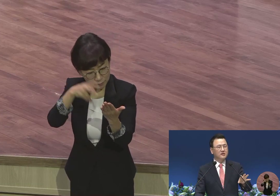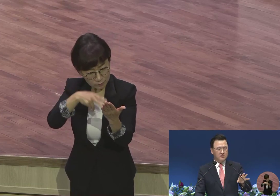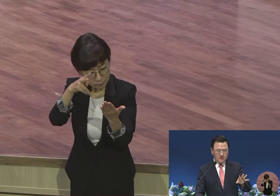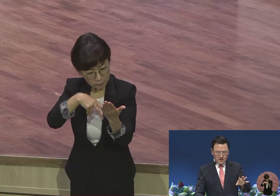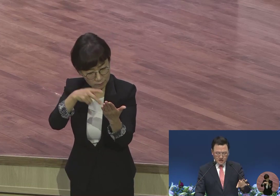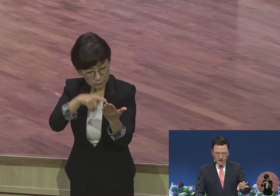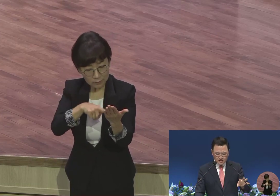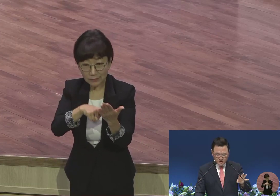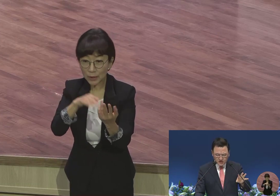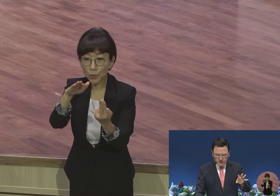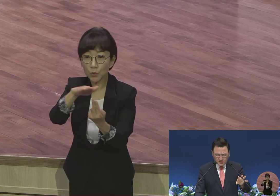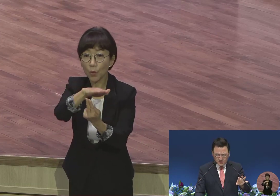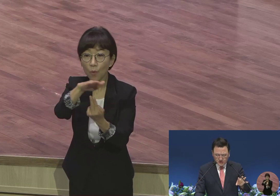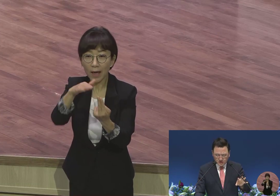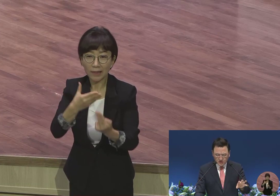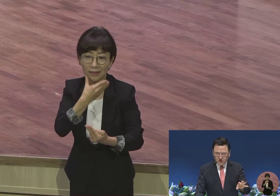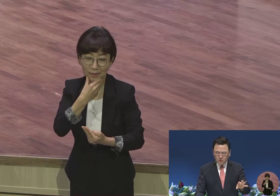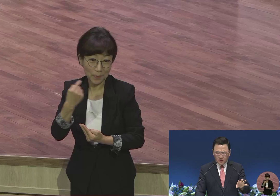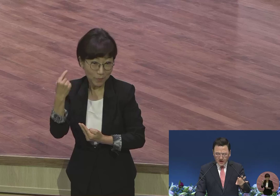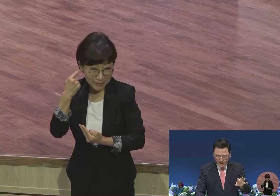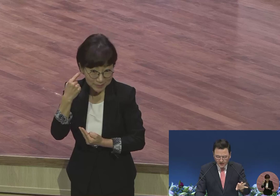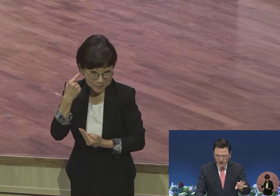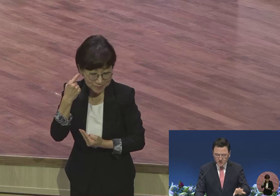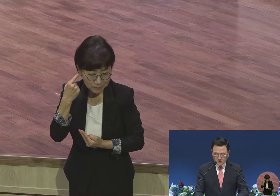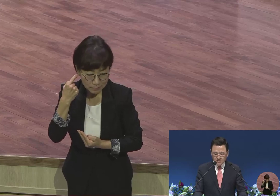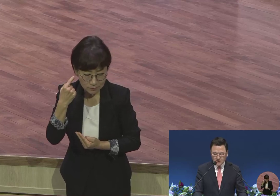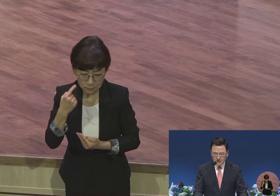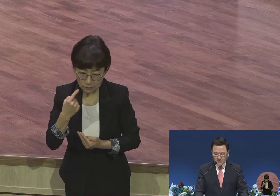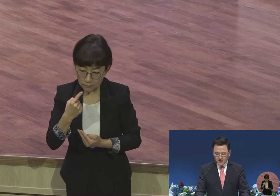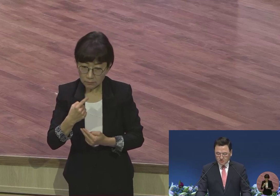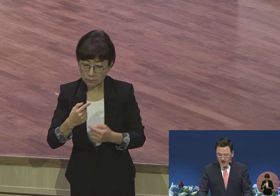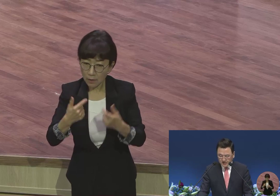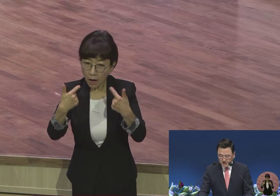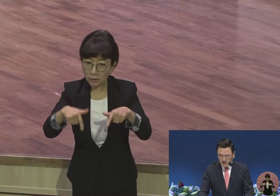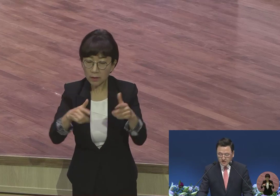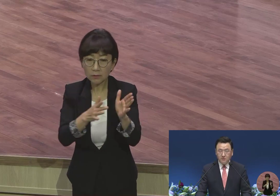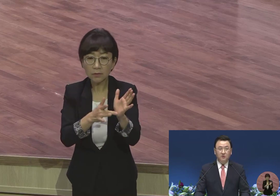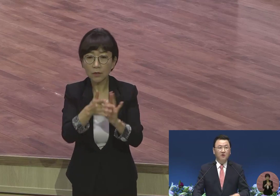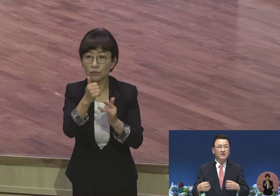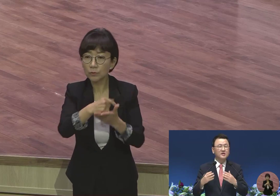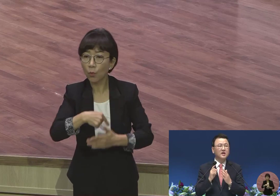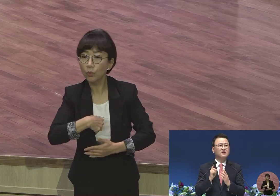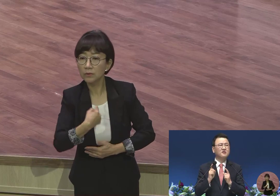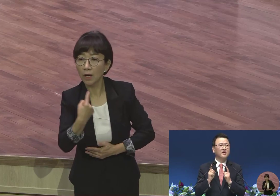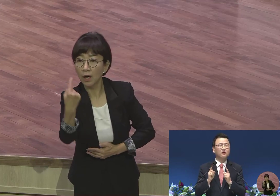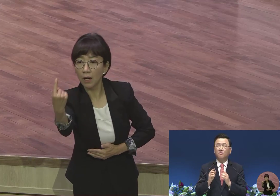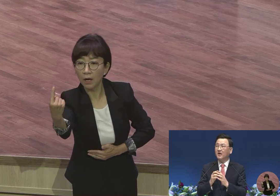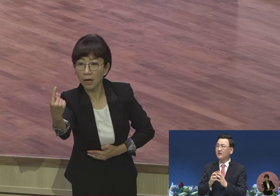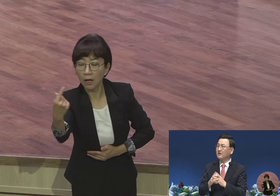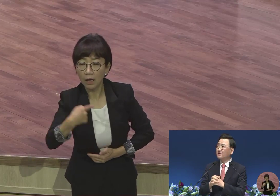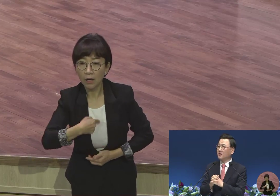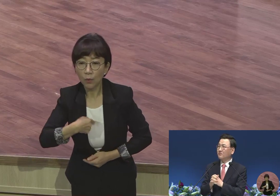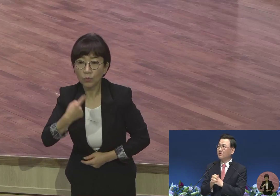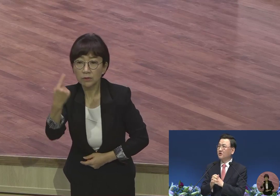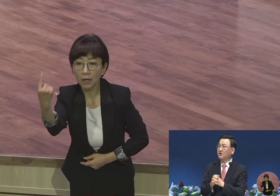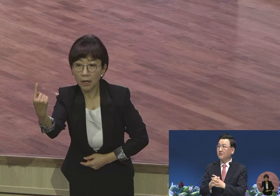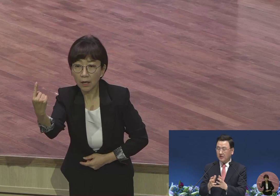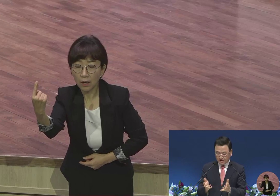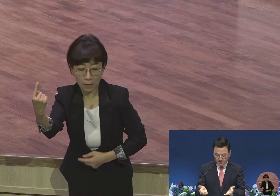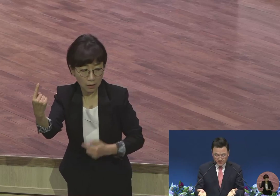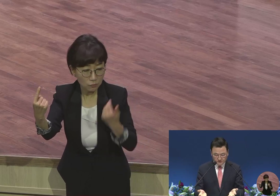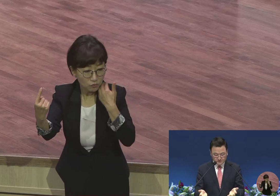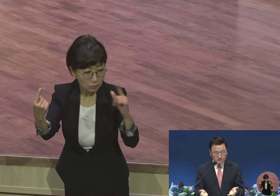요한복음에 나타난 그 그리스도가 하나님이신데 많은 사람들과 그 1대1로 만나는